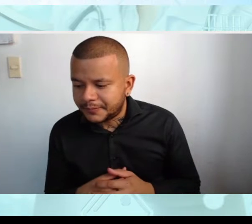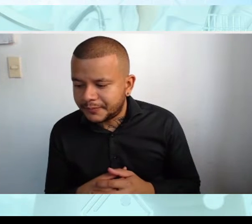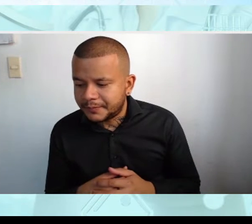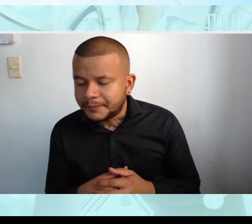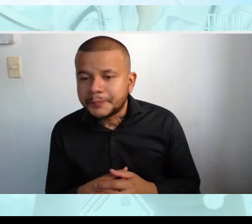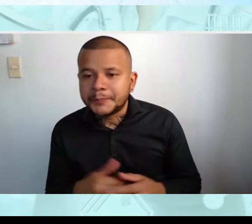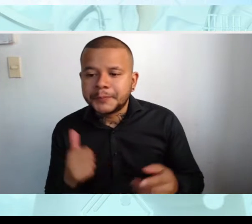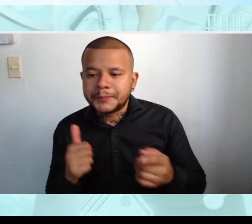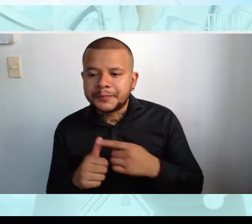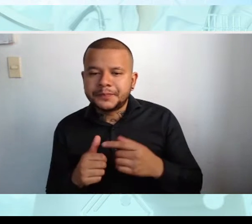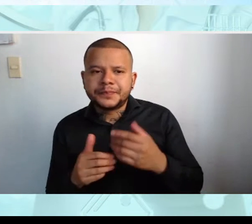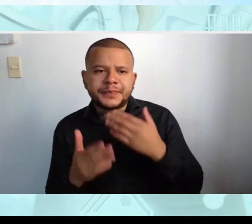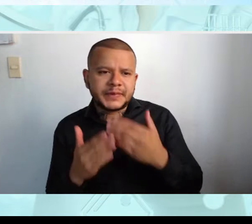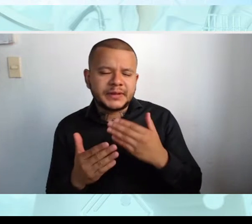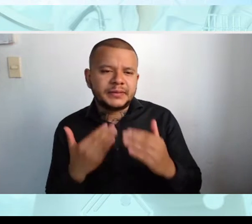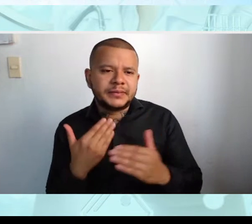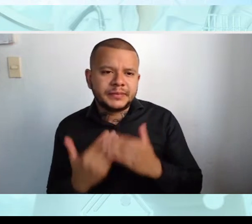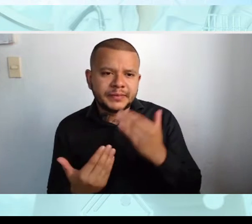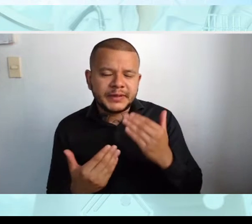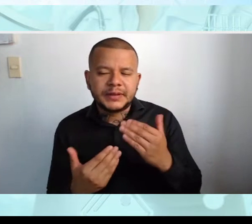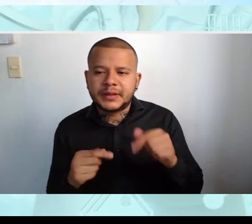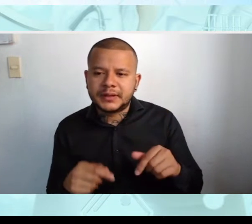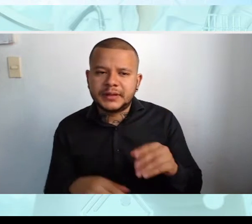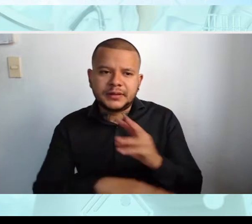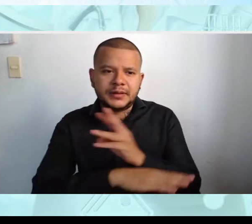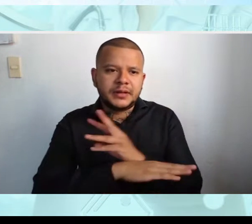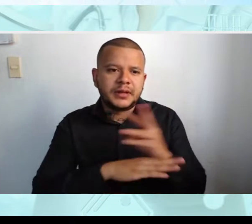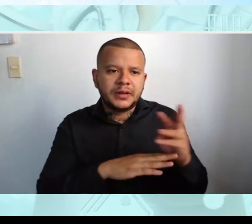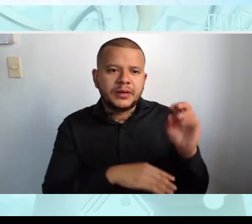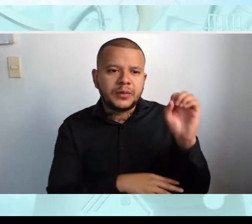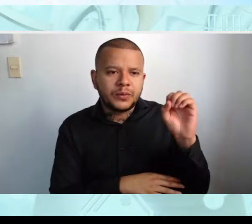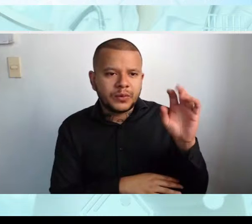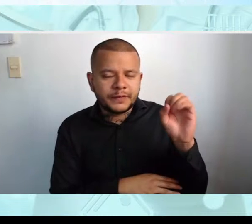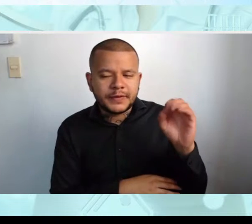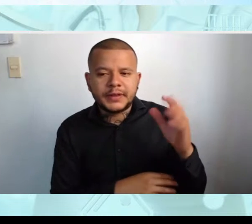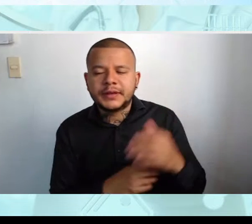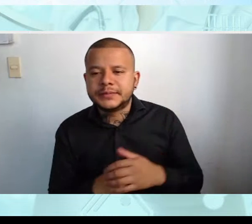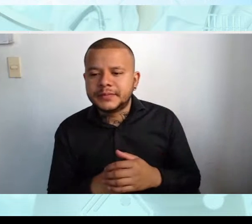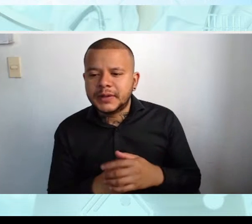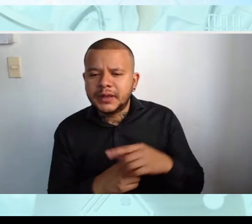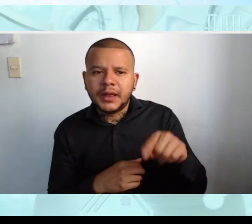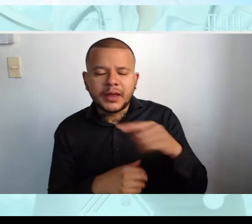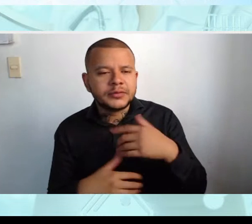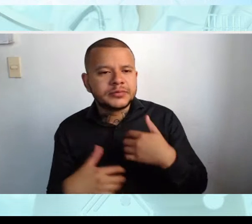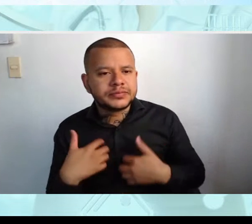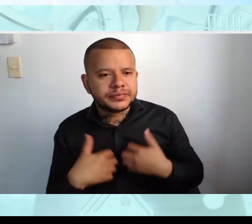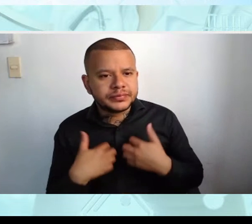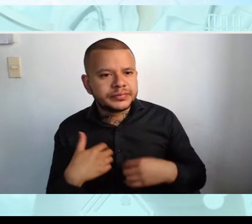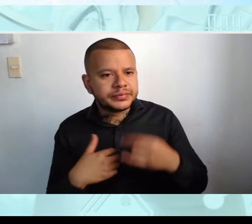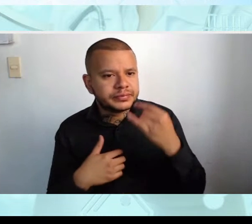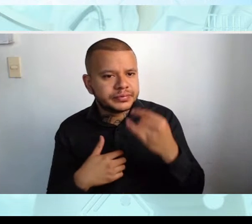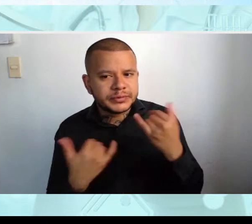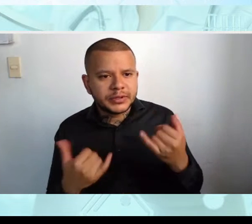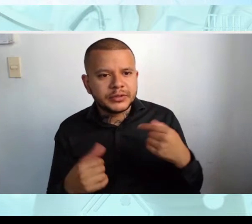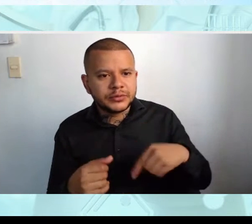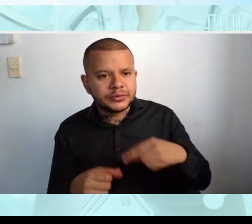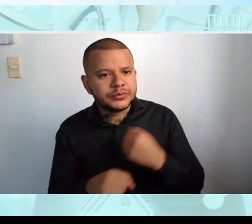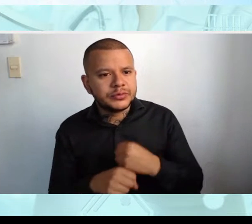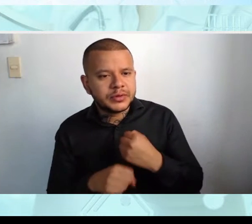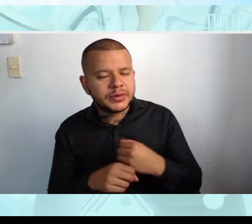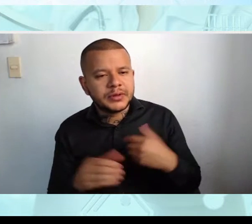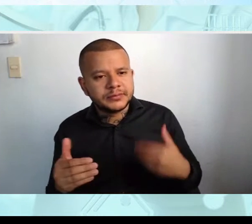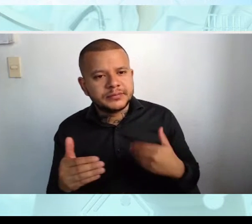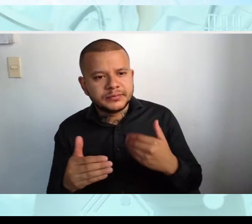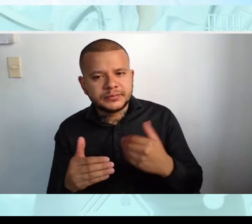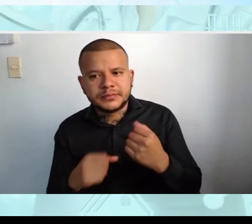a este evento, a este Webex, que pues obviamente también despierta inquietudes adicionales a lo que hemos venido trabajando durante este año, que